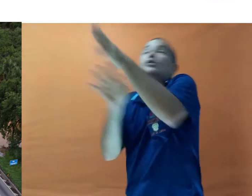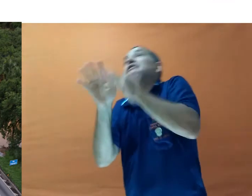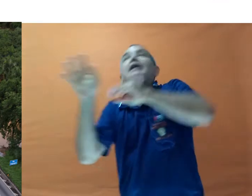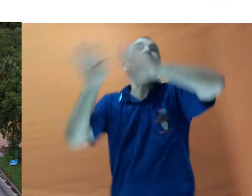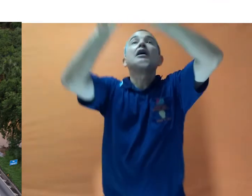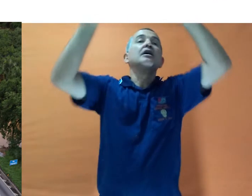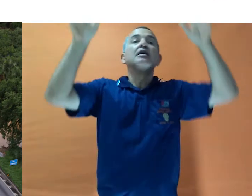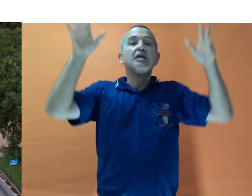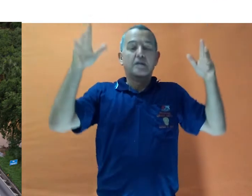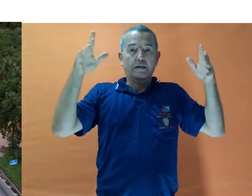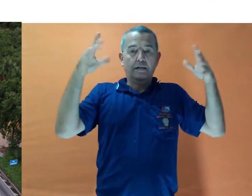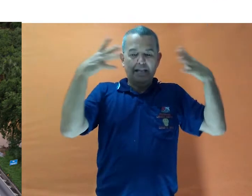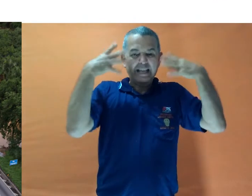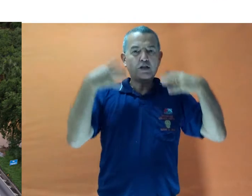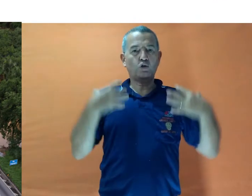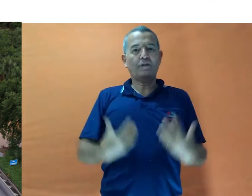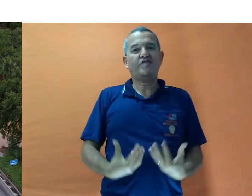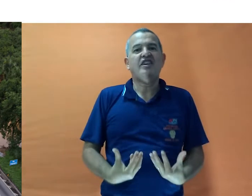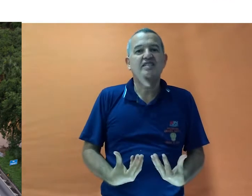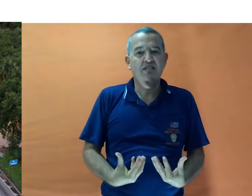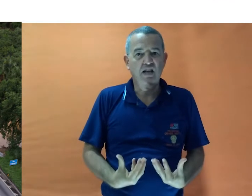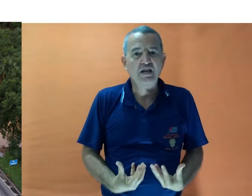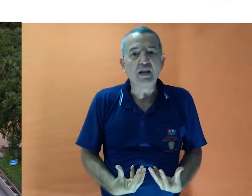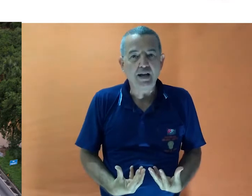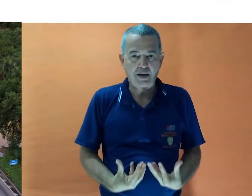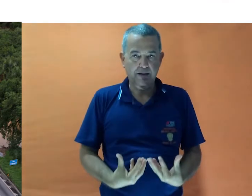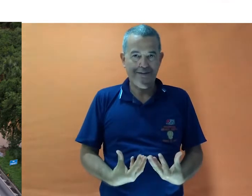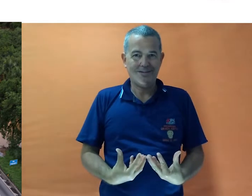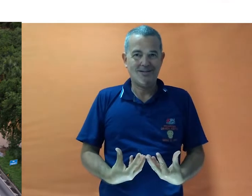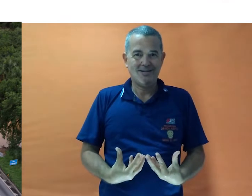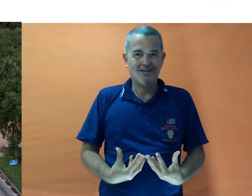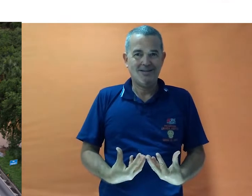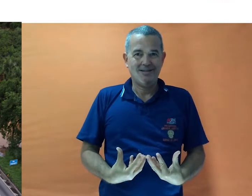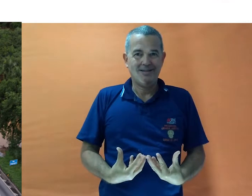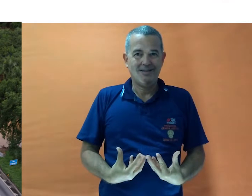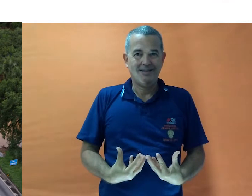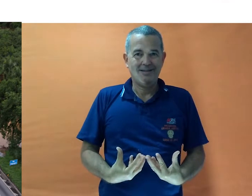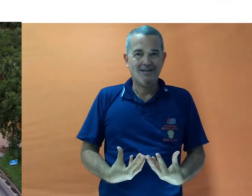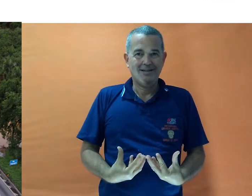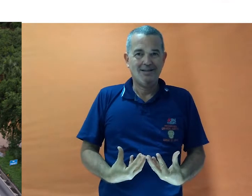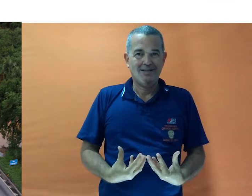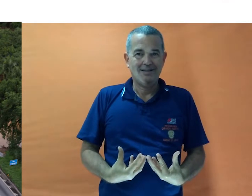e eu saí. Isto é fé cênica.